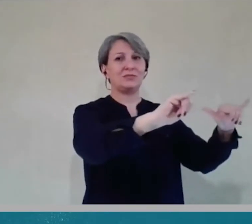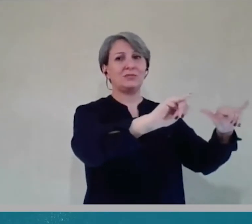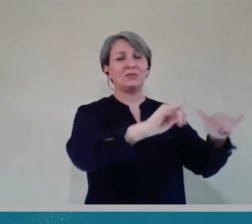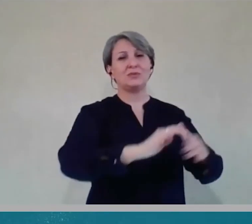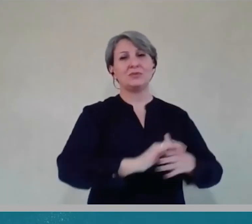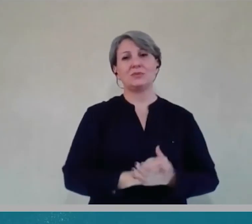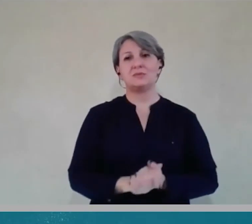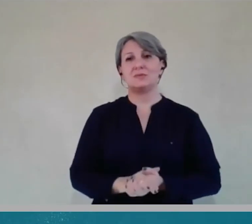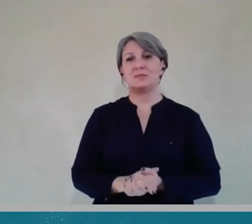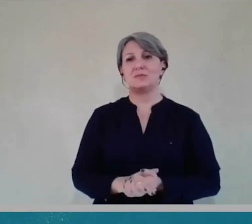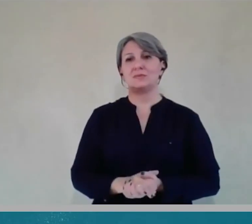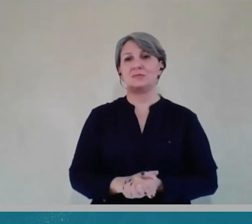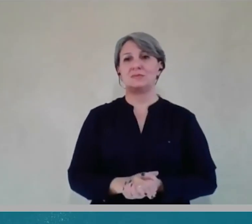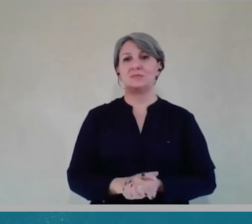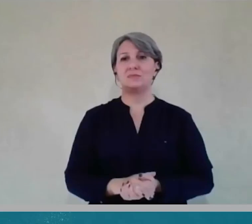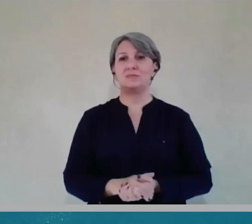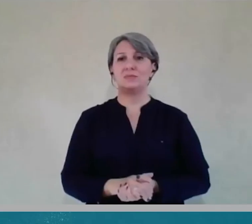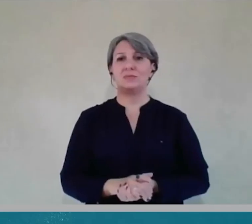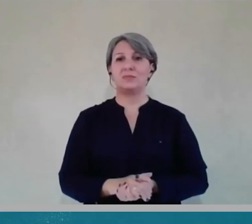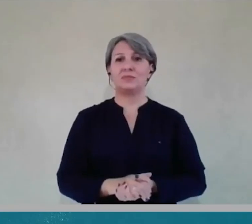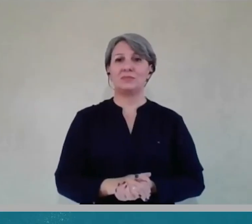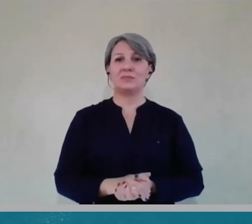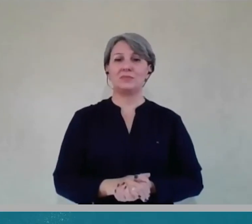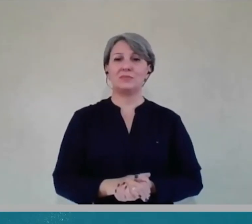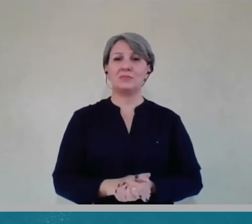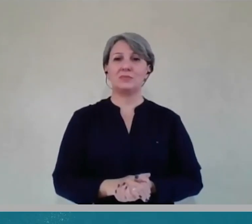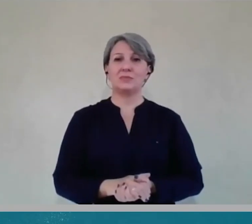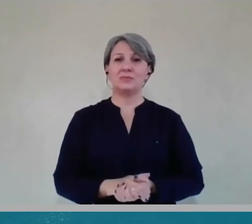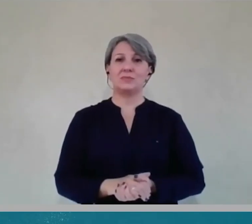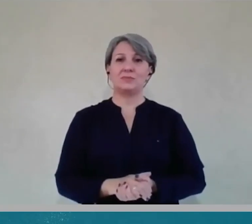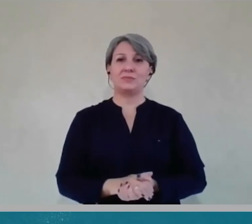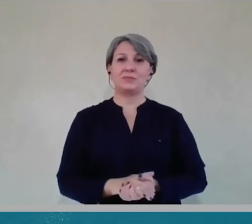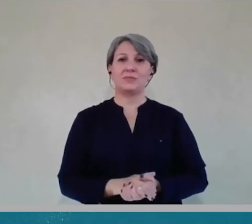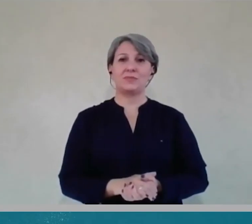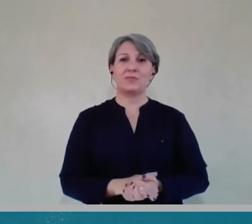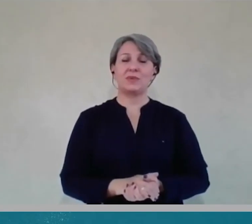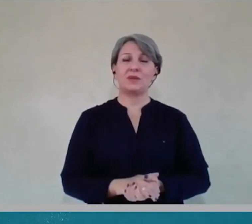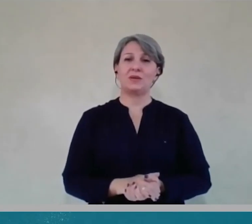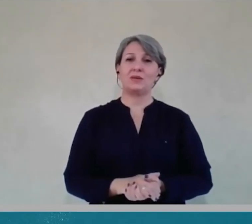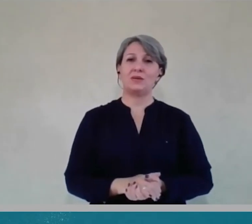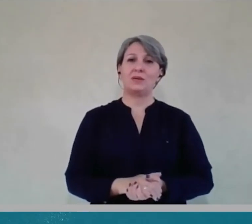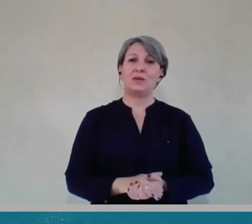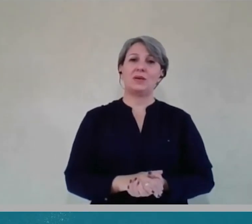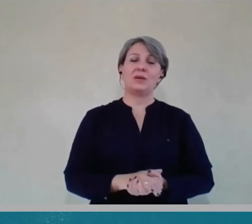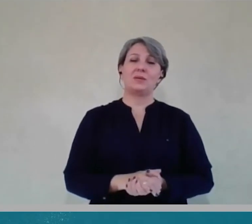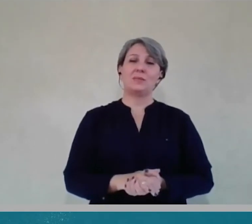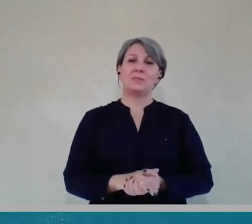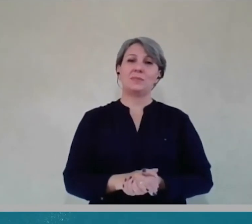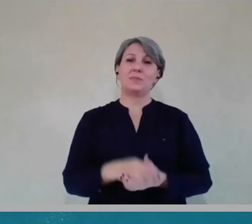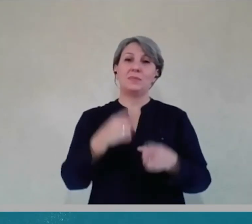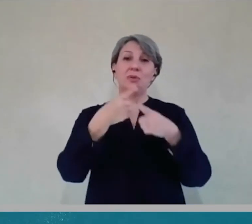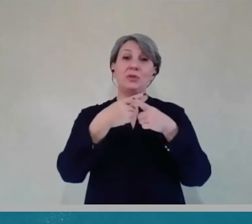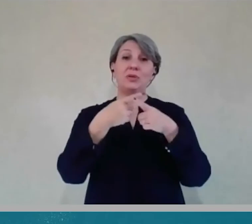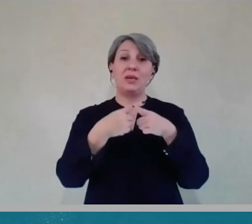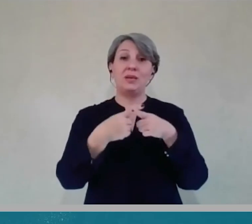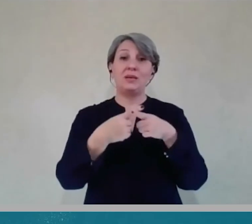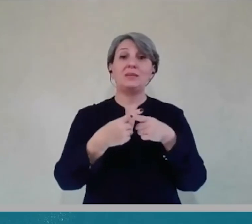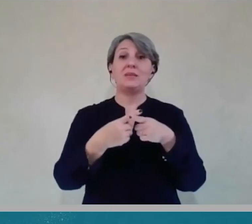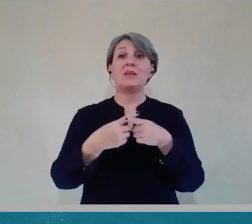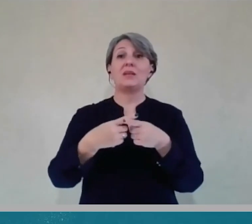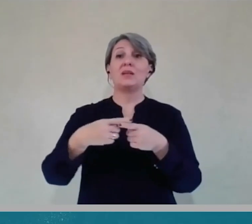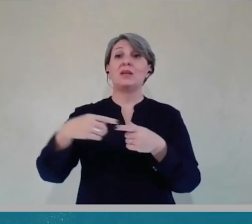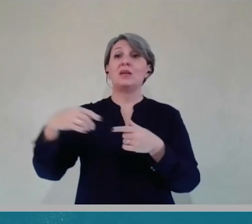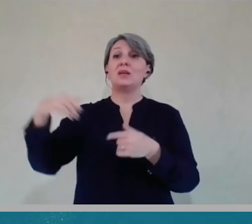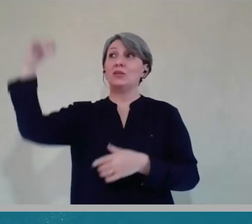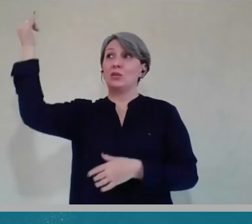acontece. Para que vós igualmente mantenhais comunhão conosco. Então, essa palavra é anunciada pelo